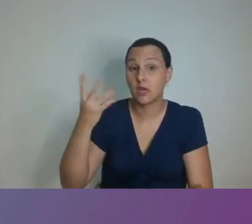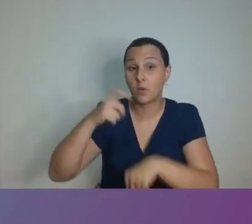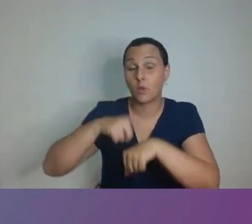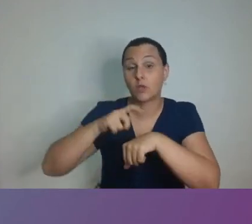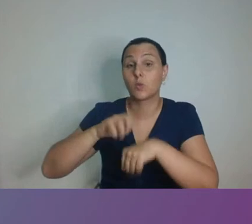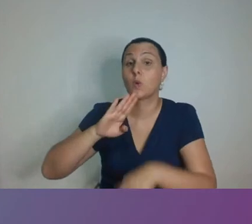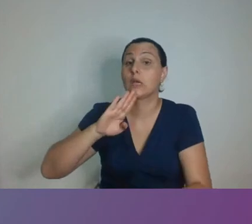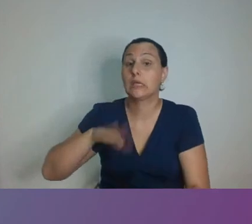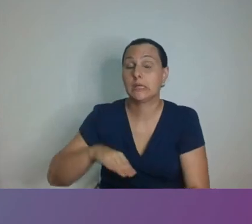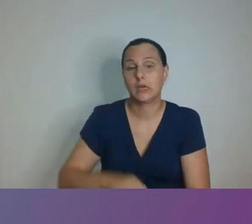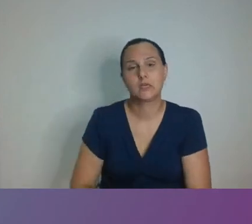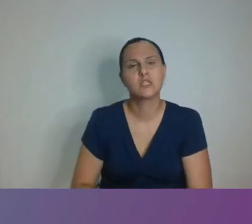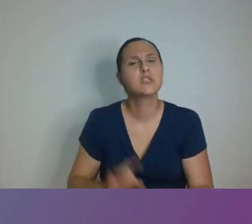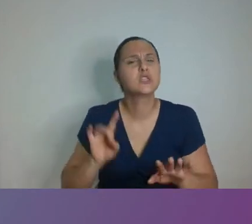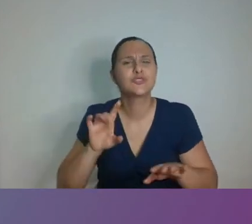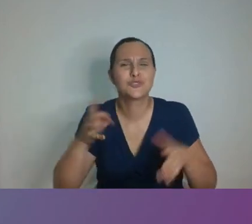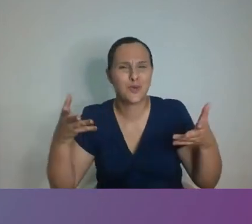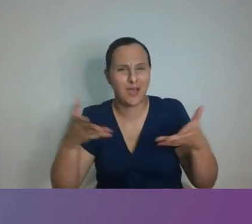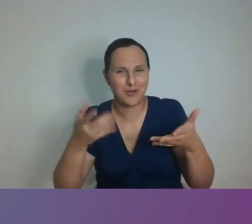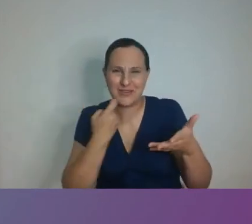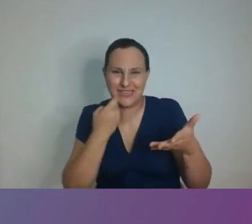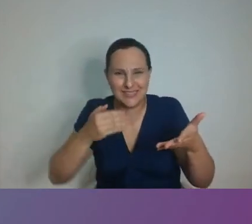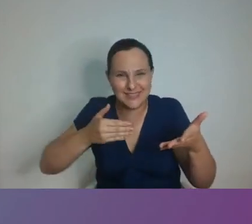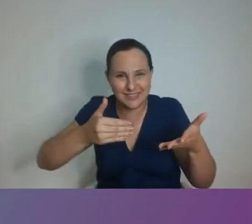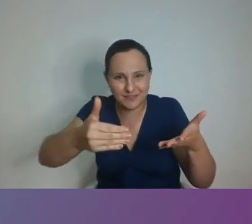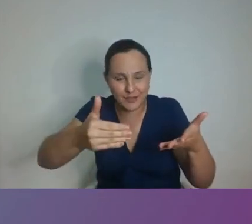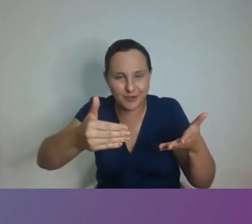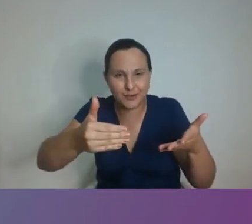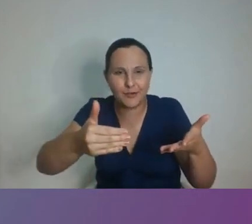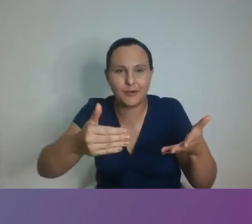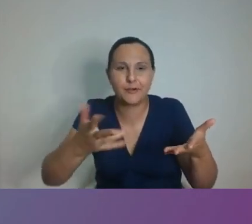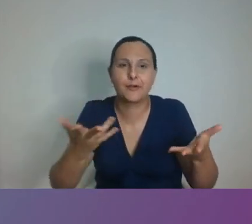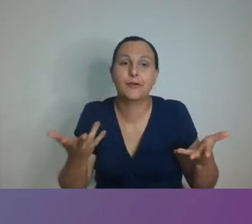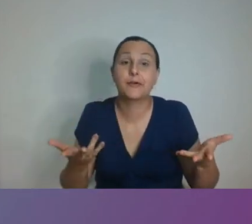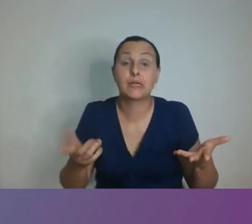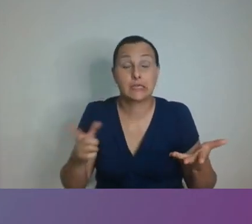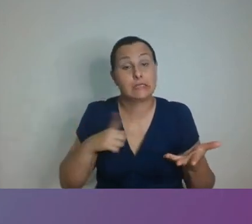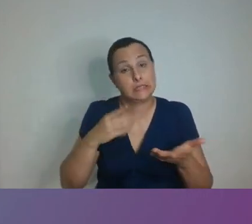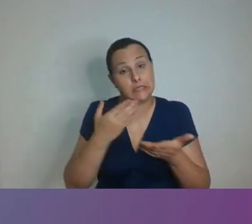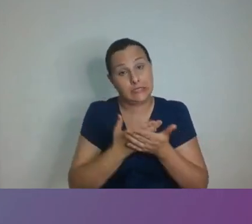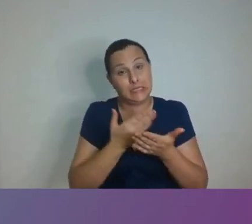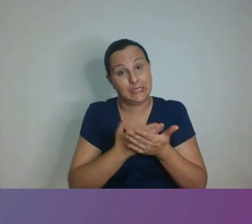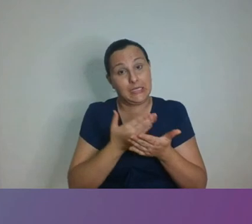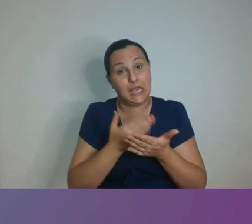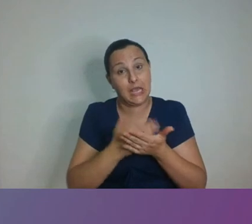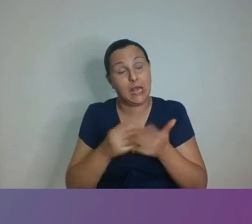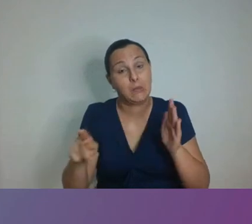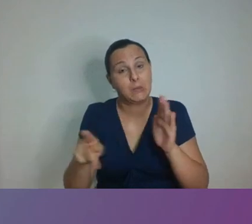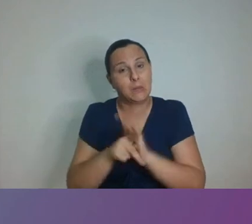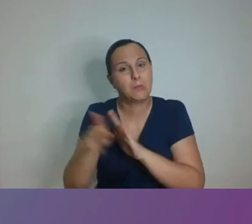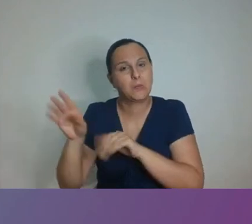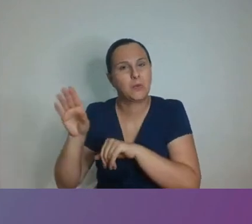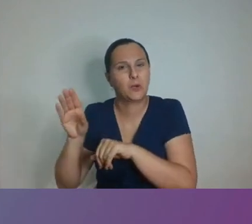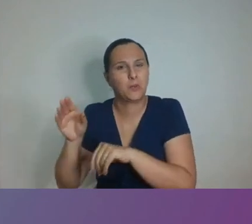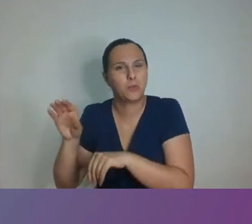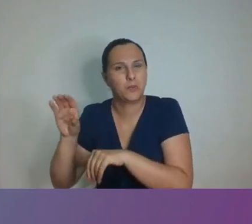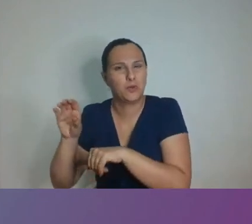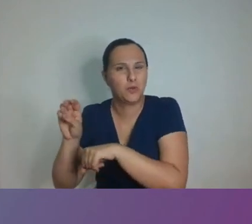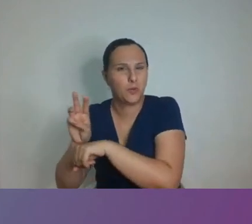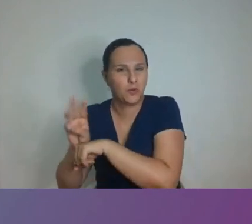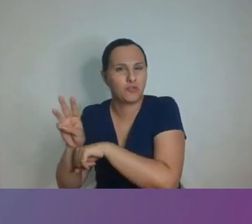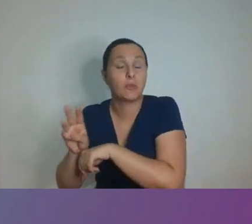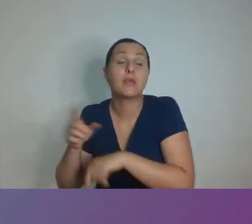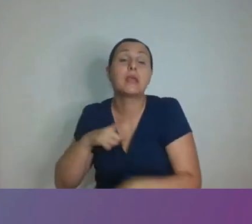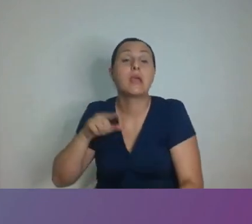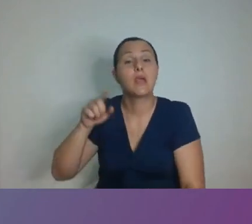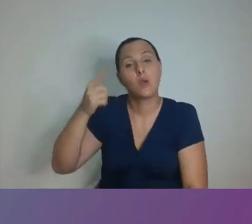exceção dessa sexta-feira agora, que é a aula do workshop, né? Que aí também vai ser às 21 horas. E se